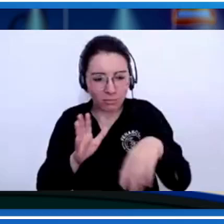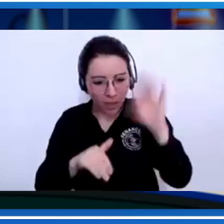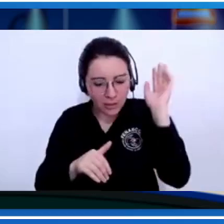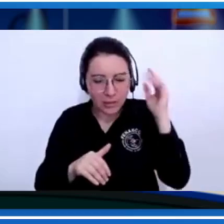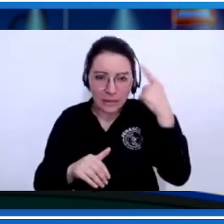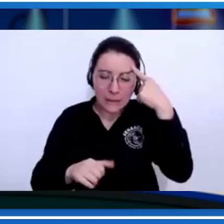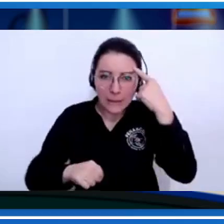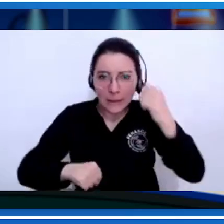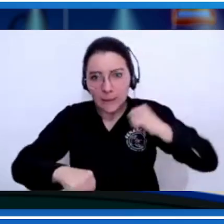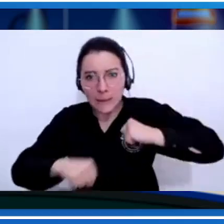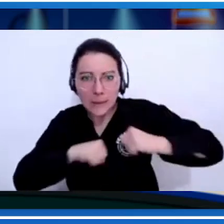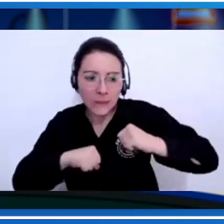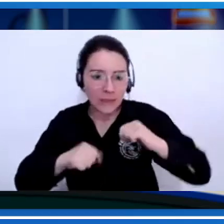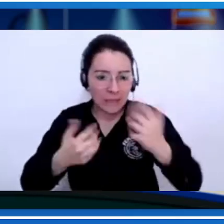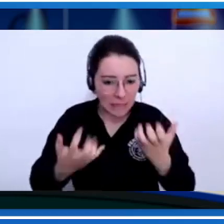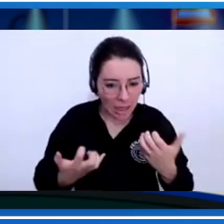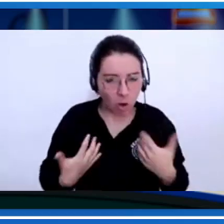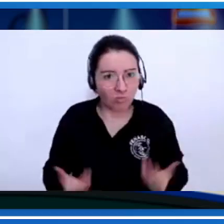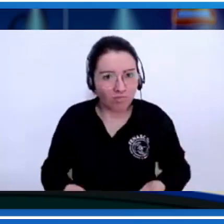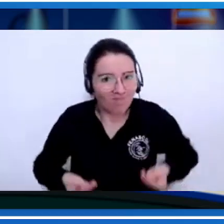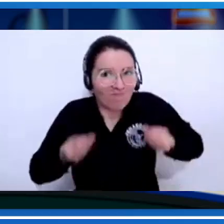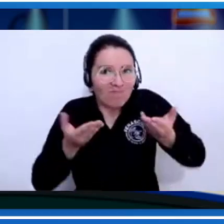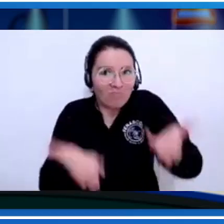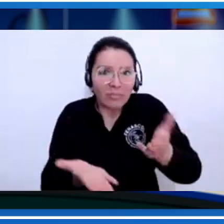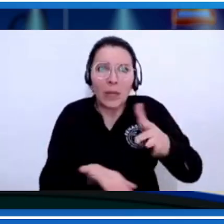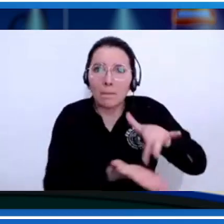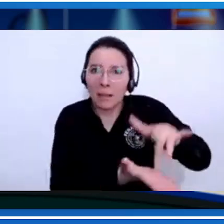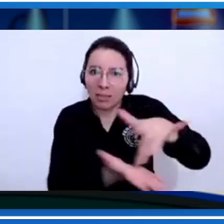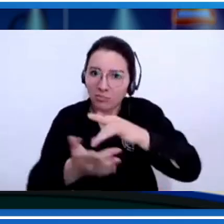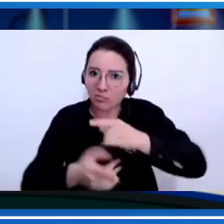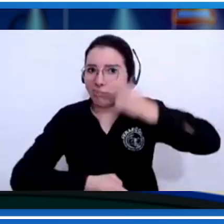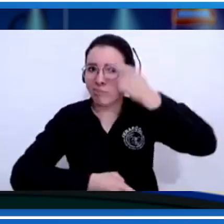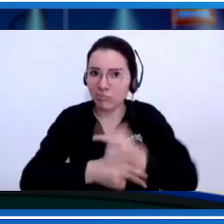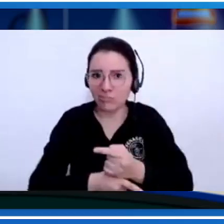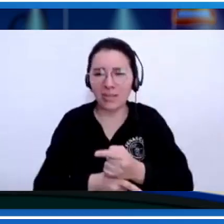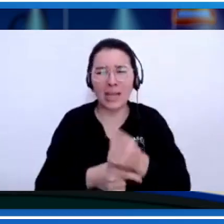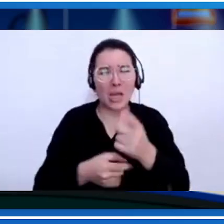de garantizar una participación efectiva, y todas las